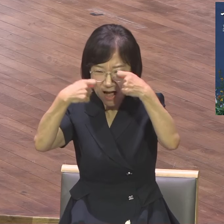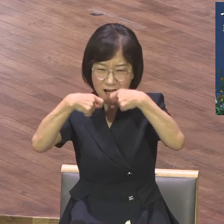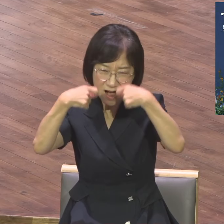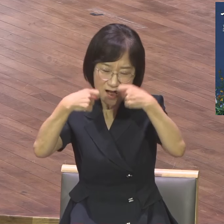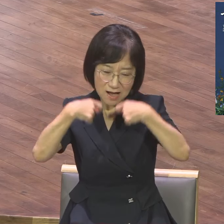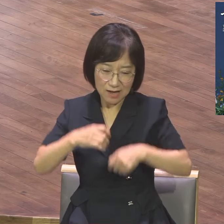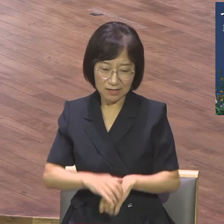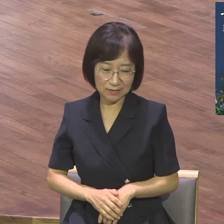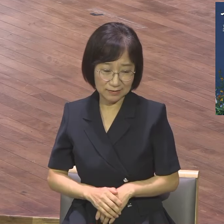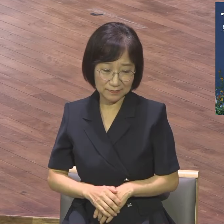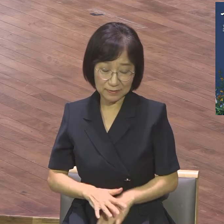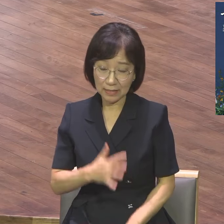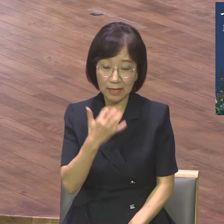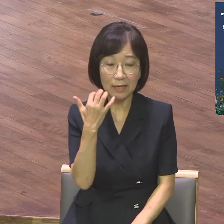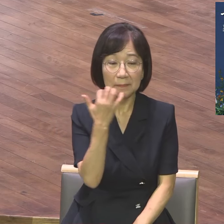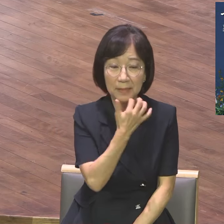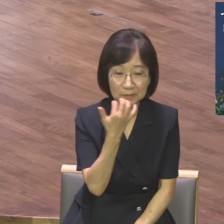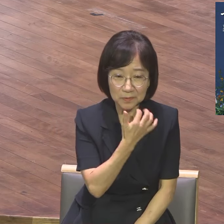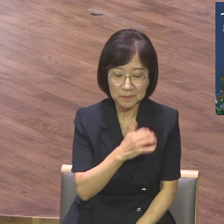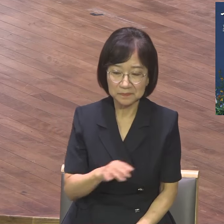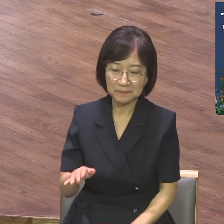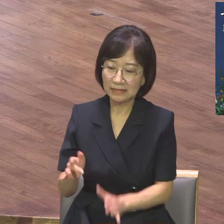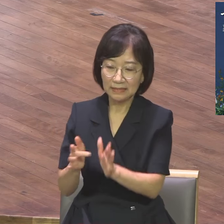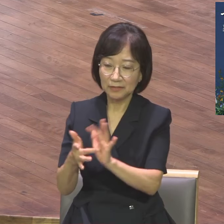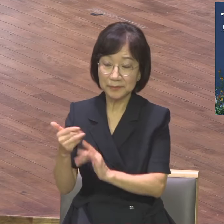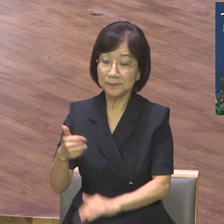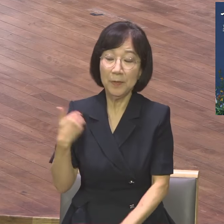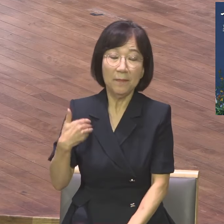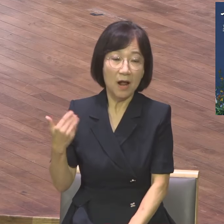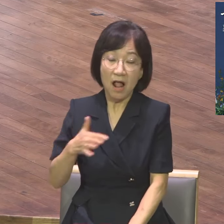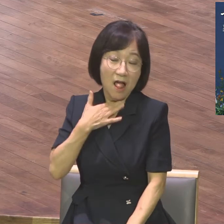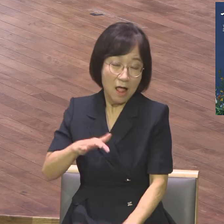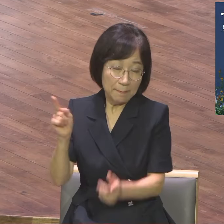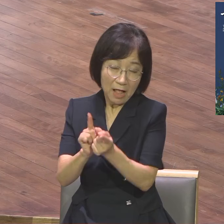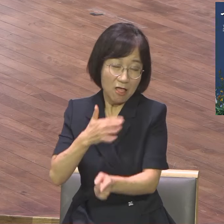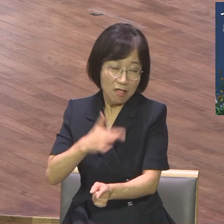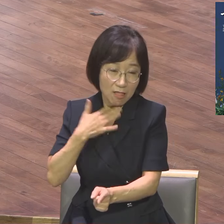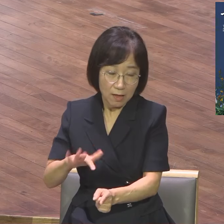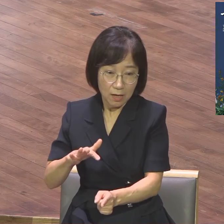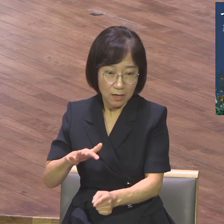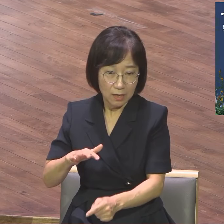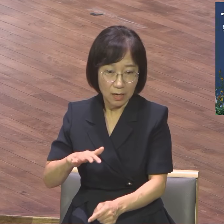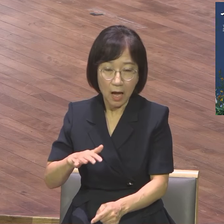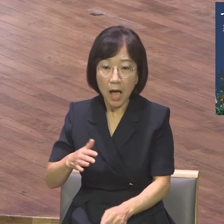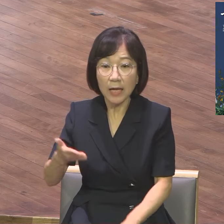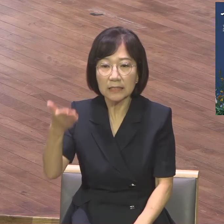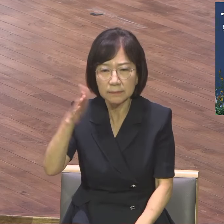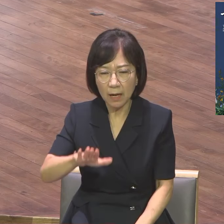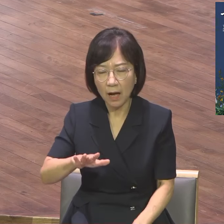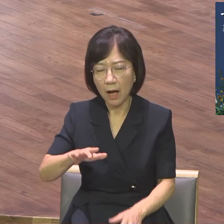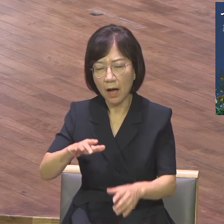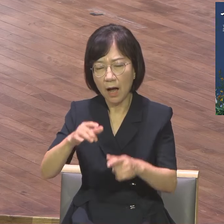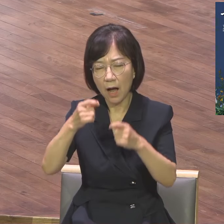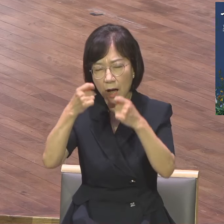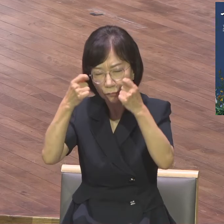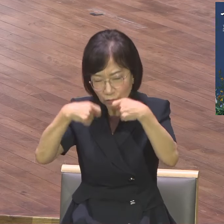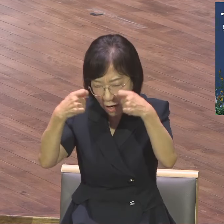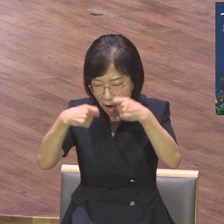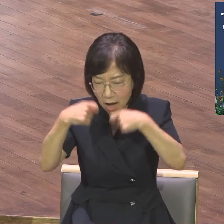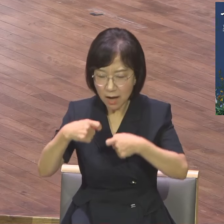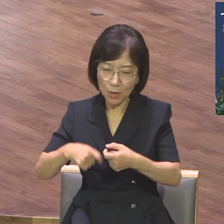베드로는 예수님을 부인하고 저주까지 했지만은 울며 회개하고